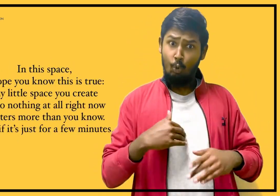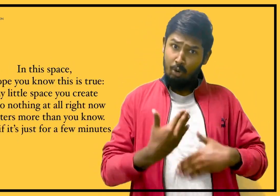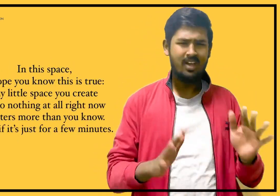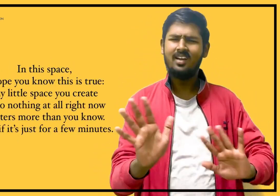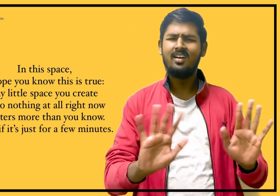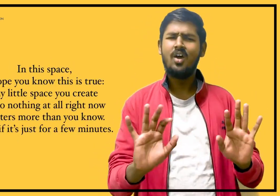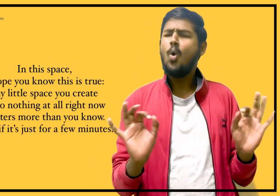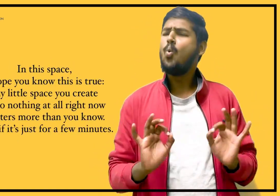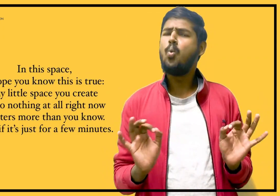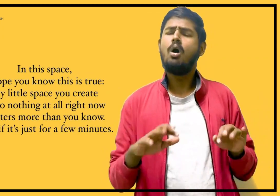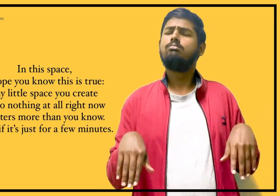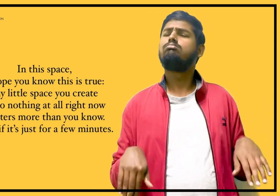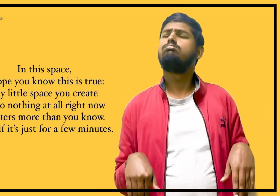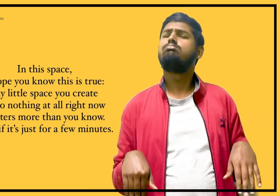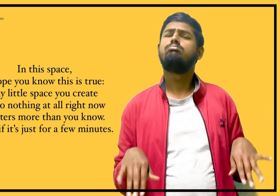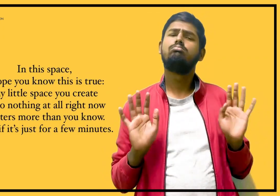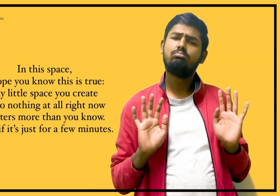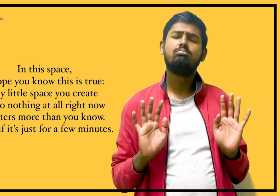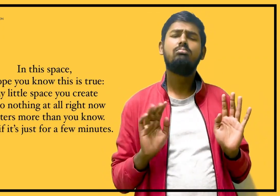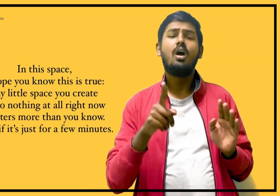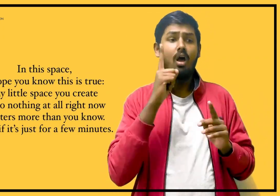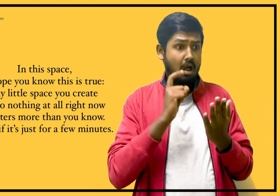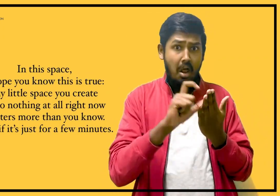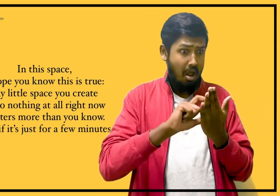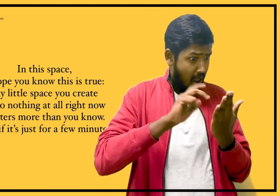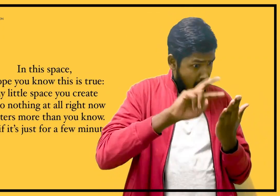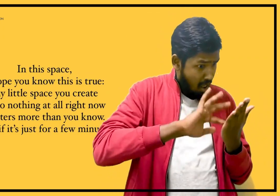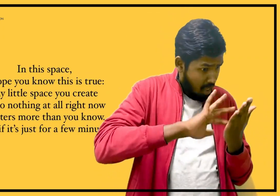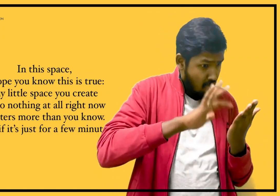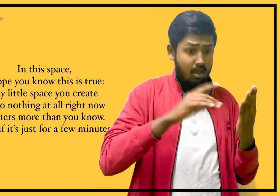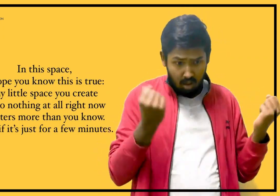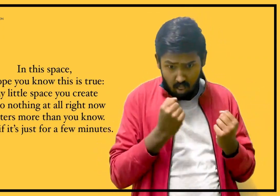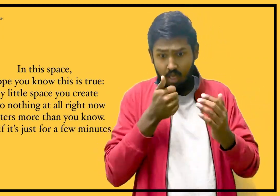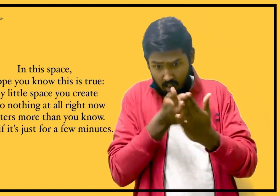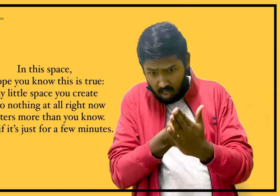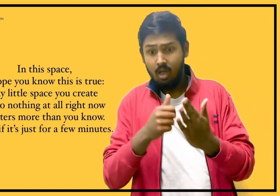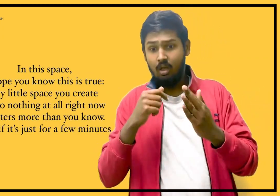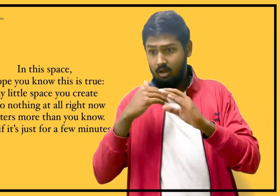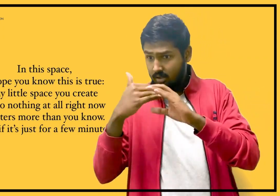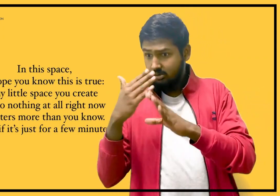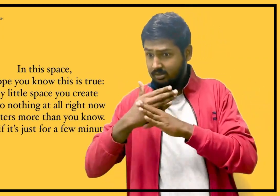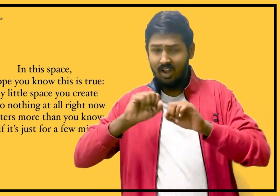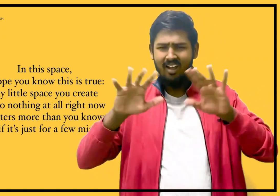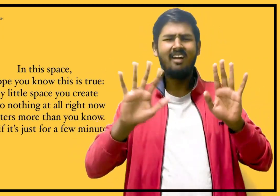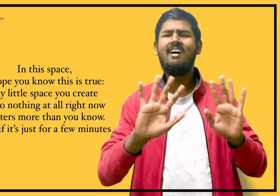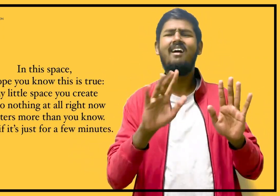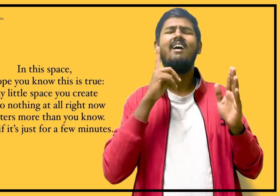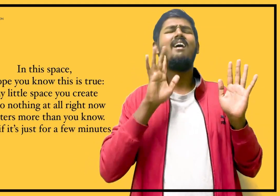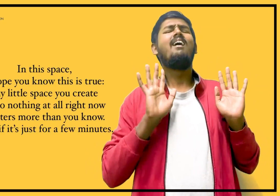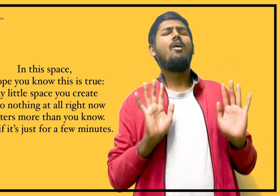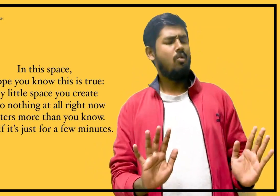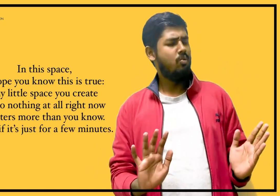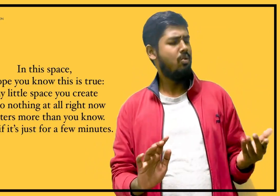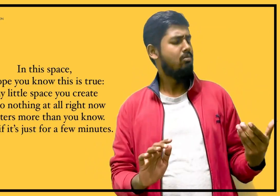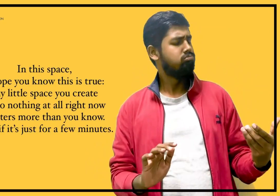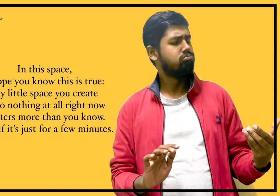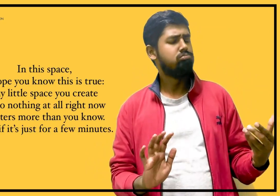ये होना ठीक है, इसमें कोई भी परेशानी नहीं है। ज़रूरी नहीं है कि आप इंस्टाग्राम चलाएं या और भी कोई चीज़ें